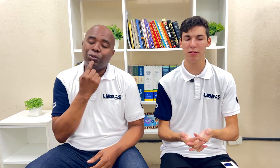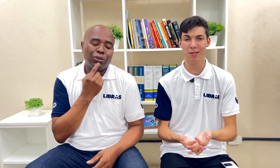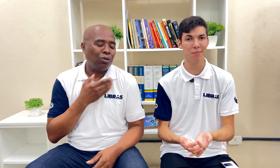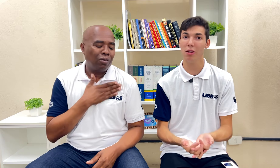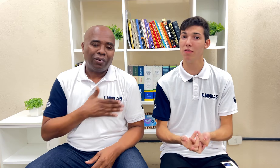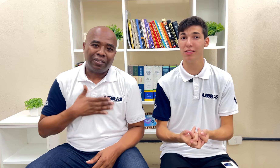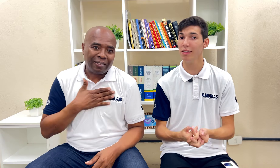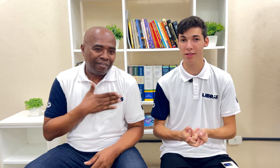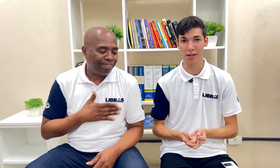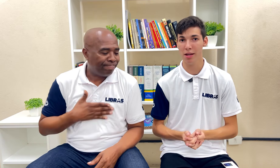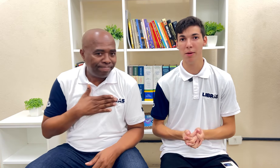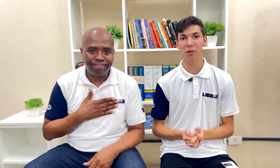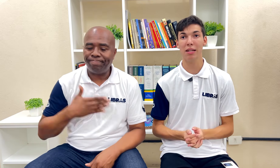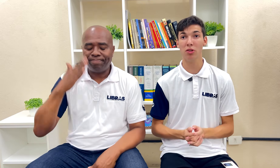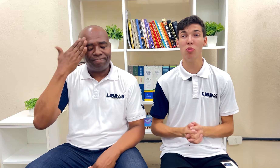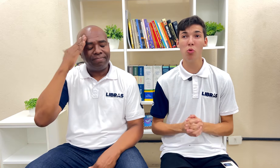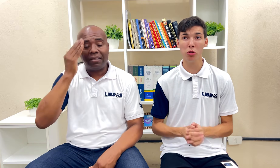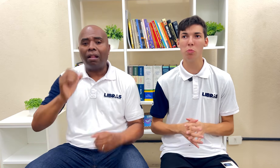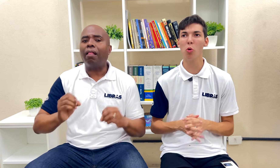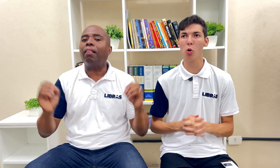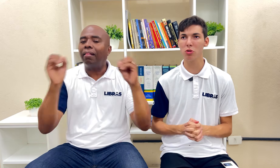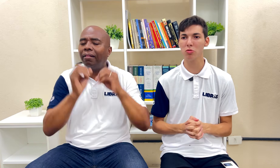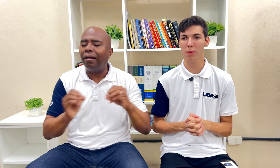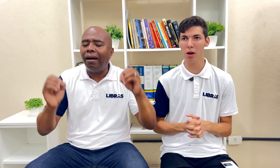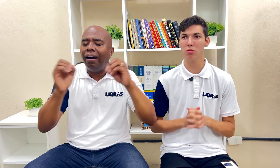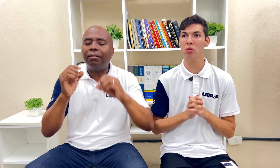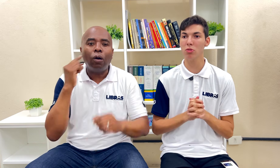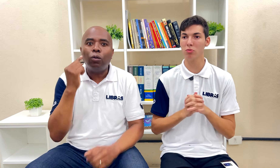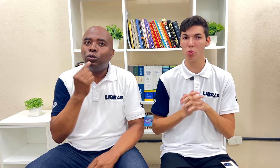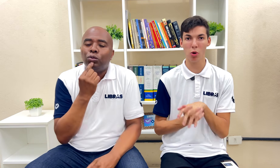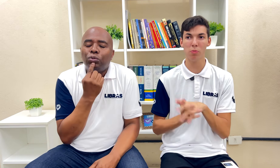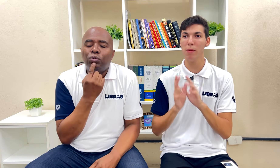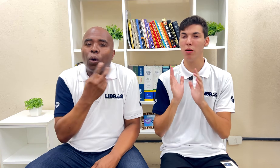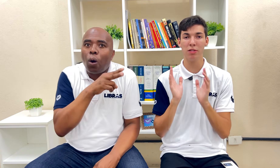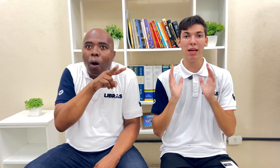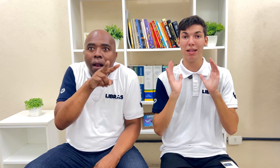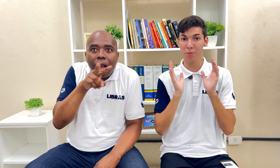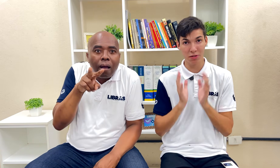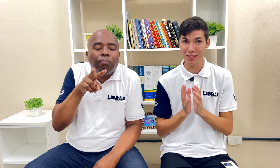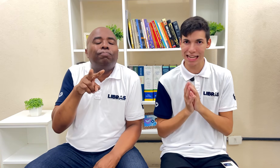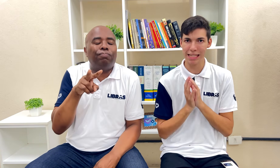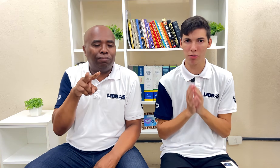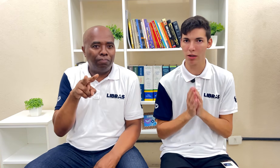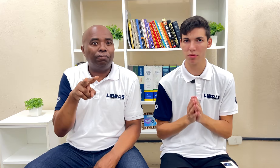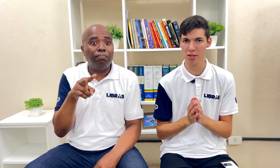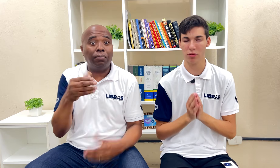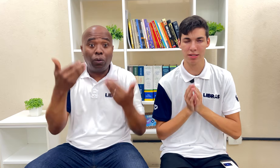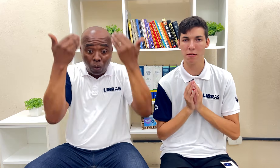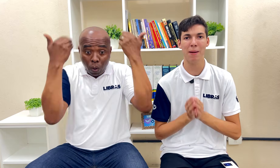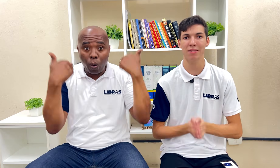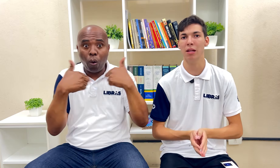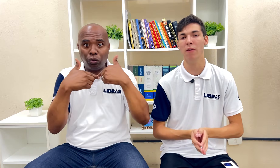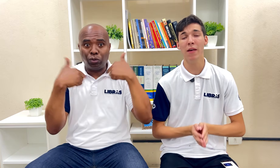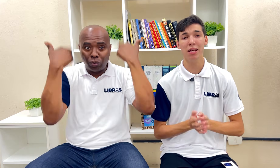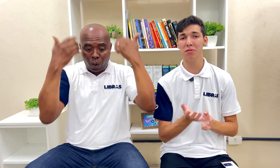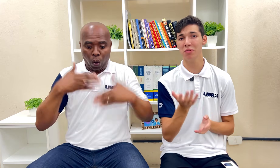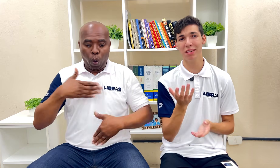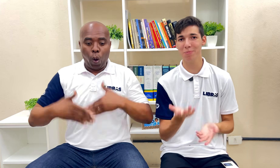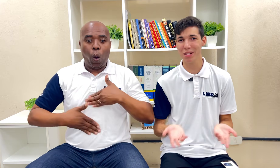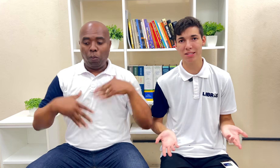mas também não vai entender. Porque eles olham muito para o rosto, mãos, rosto, corpo, mãos. Eles precisam entender o que está acontecendo, o que está sendo passado. E se você não tem expressão,